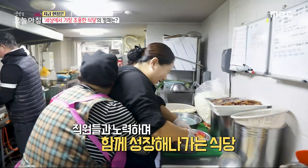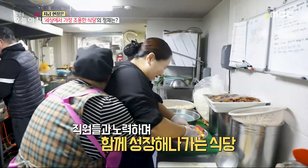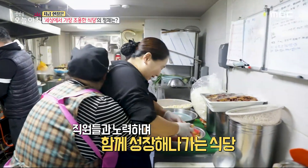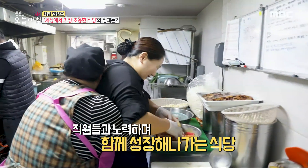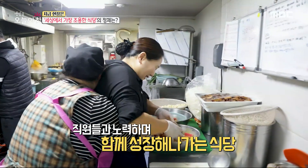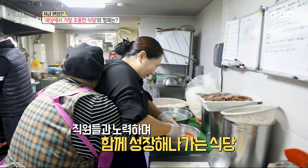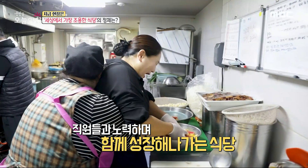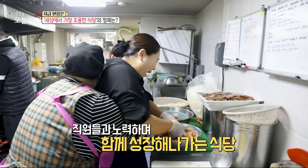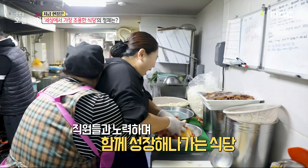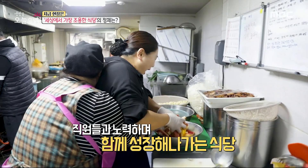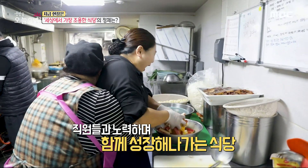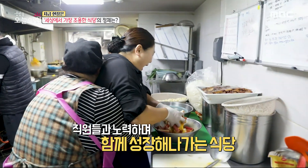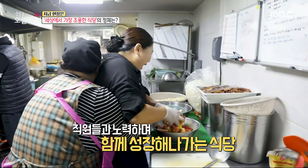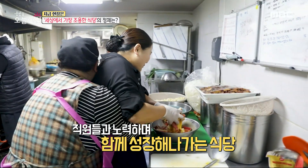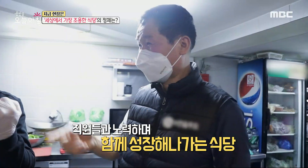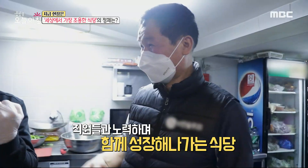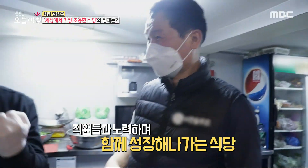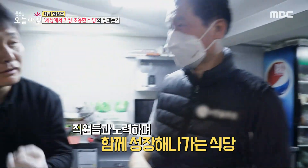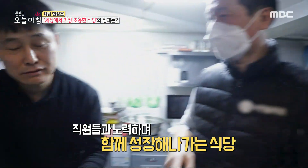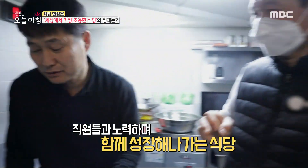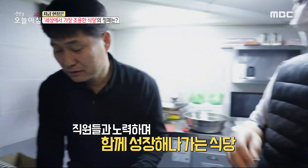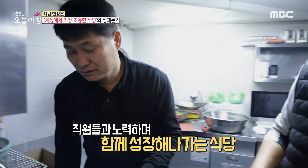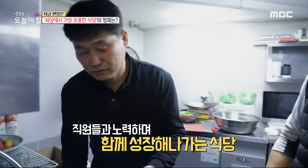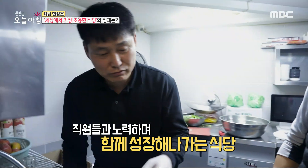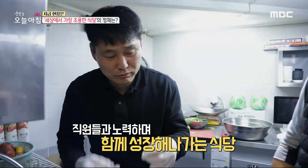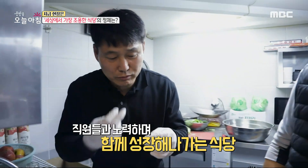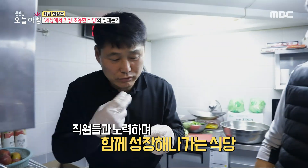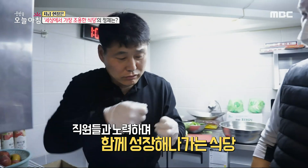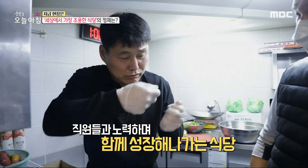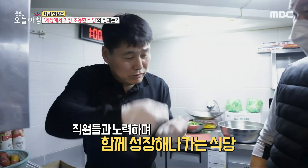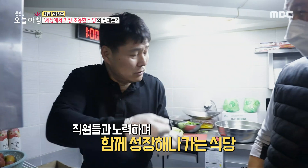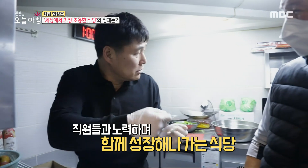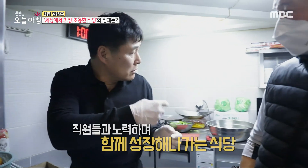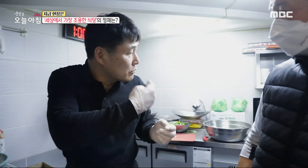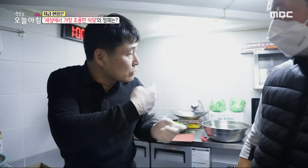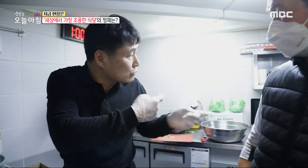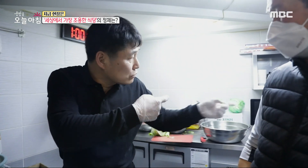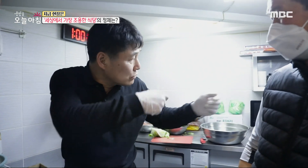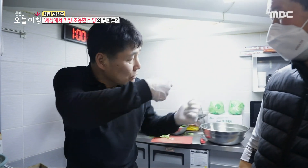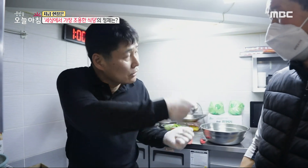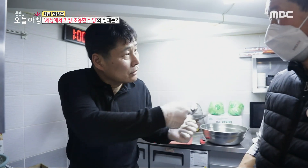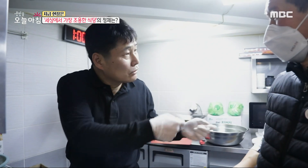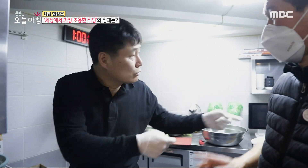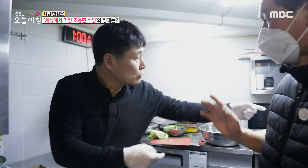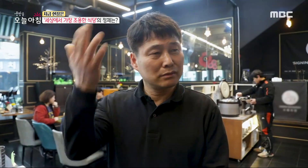서로의 부족함은 품어주고 노력하며 함께 성장하고 있는 직원들.